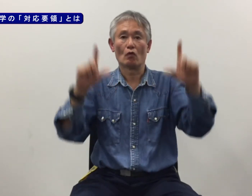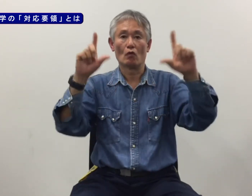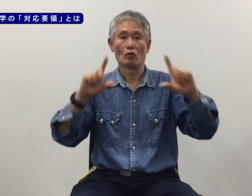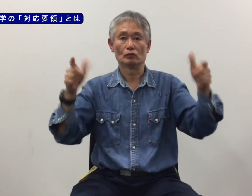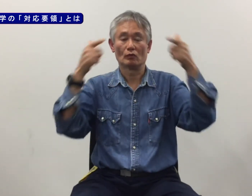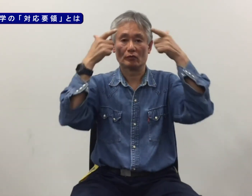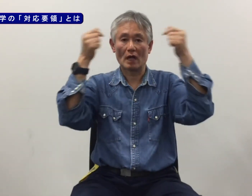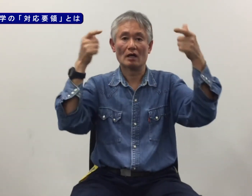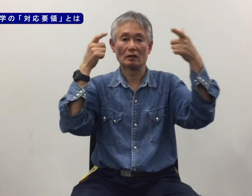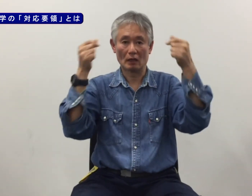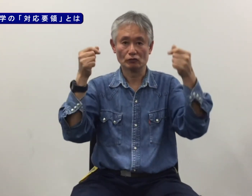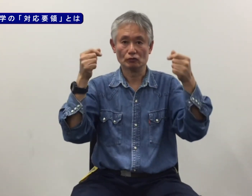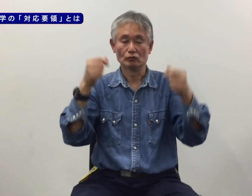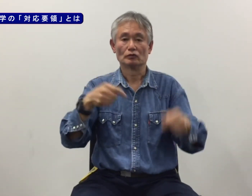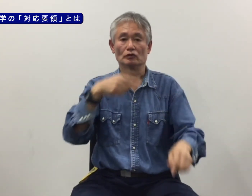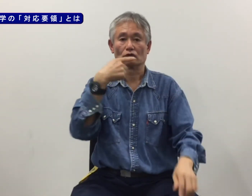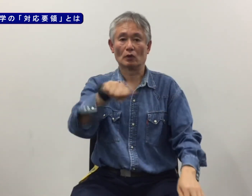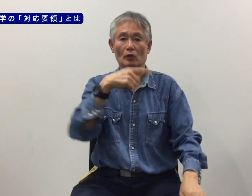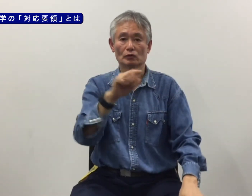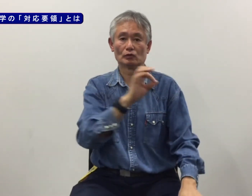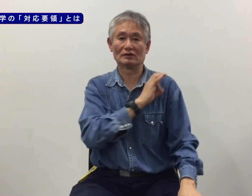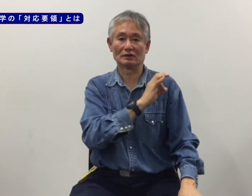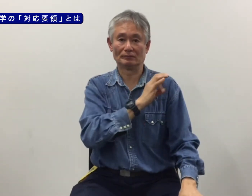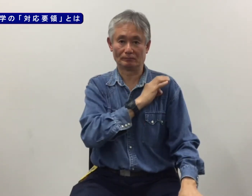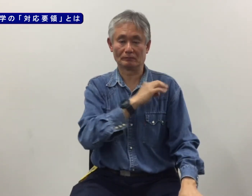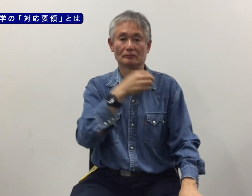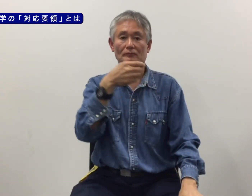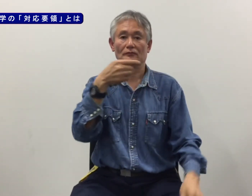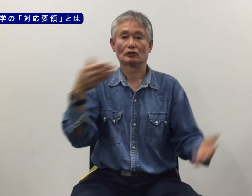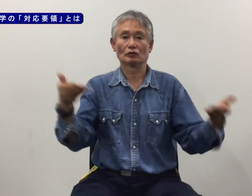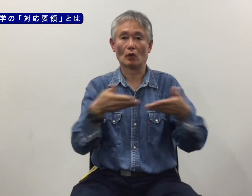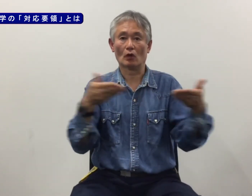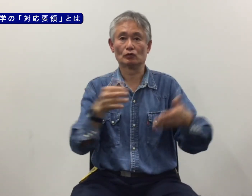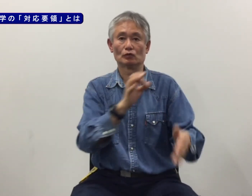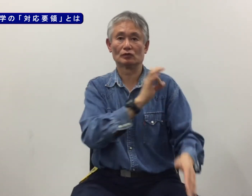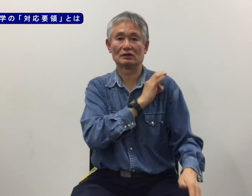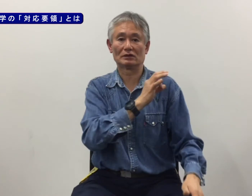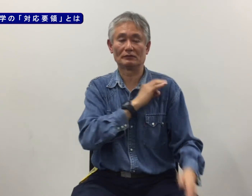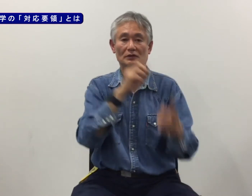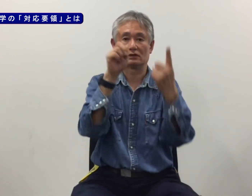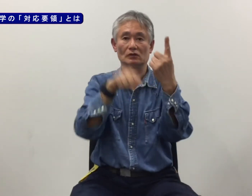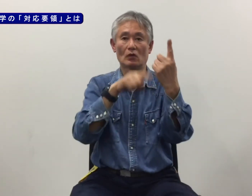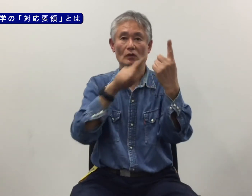東京大学の教員職員一人一人が